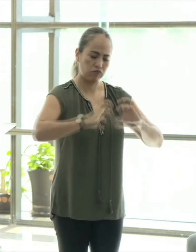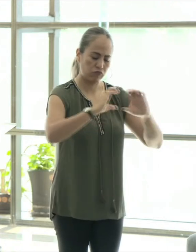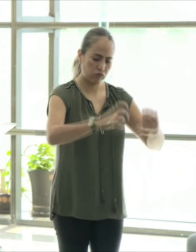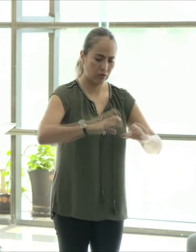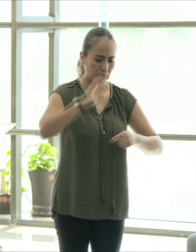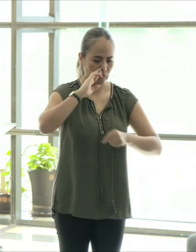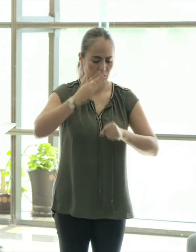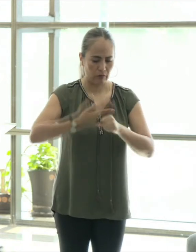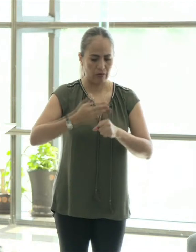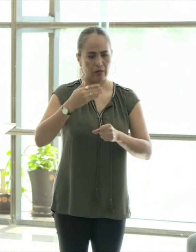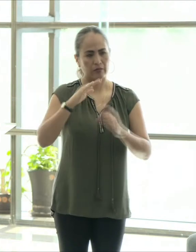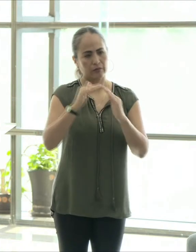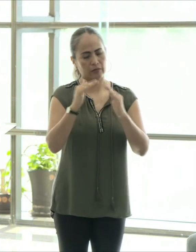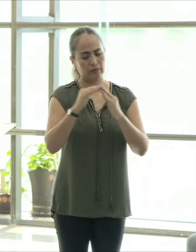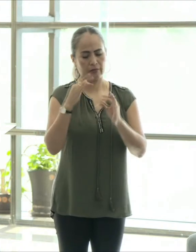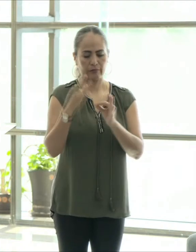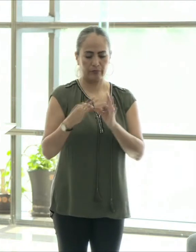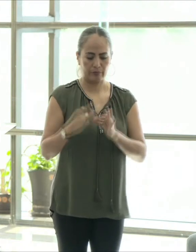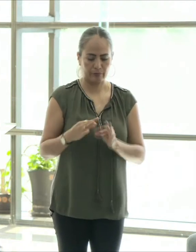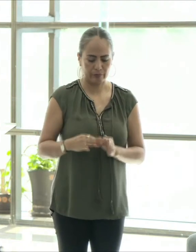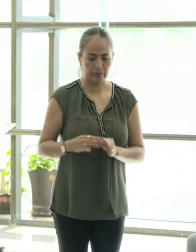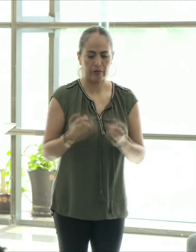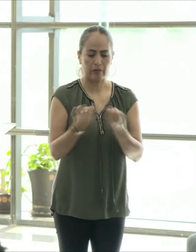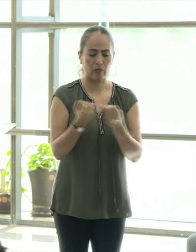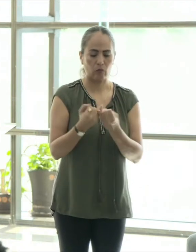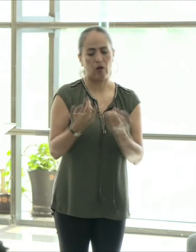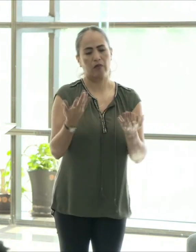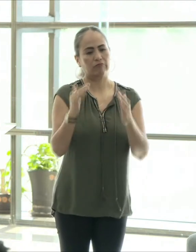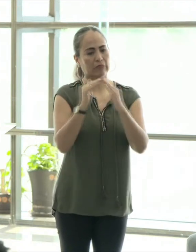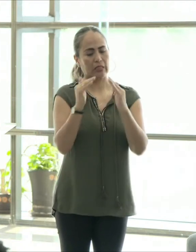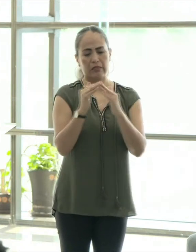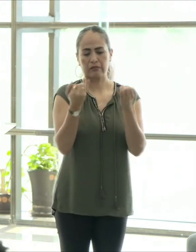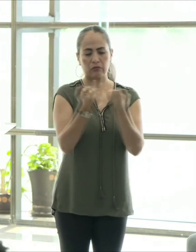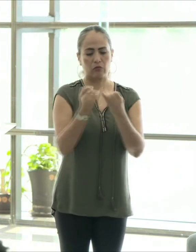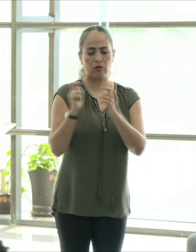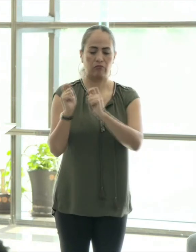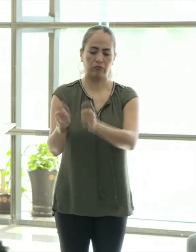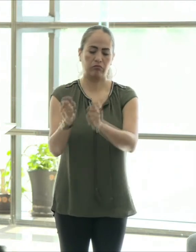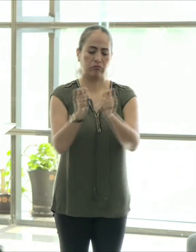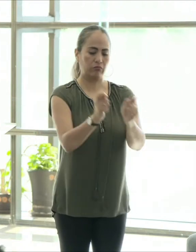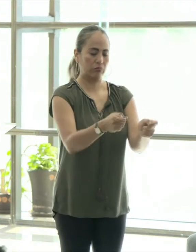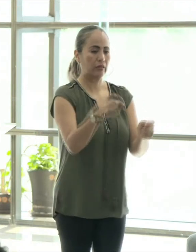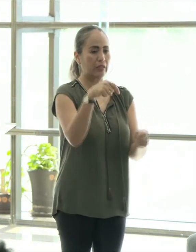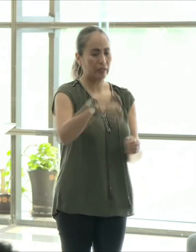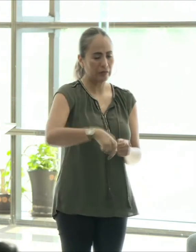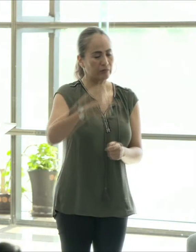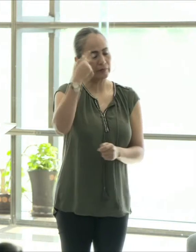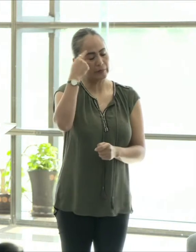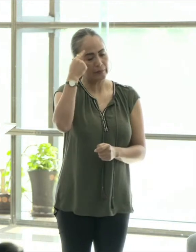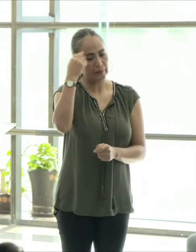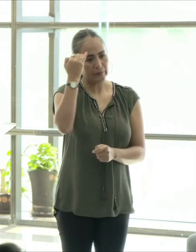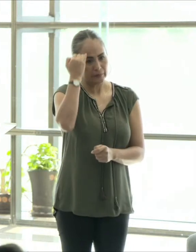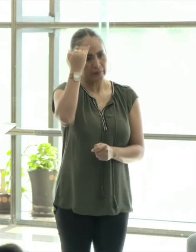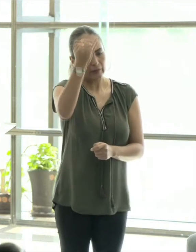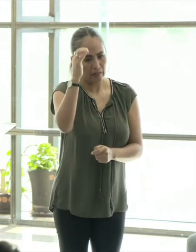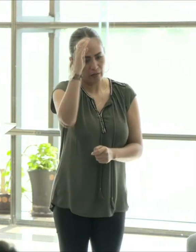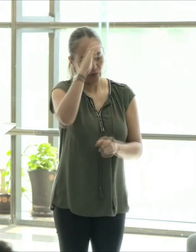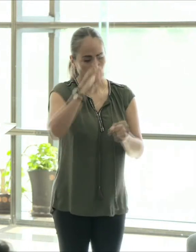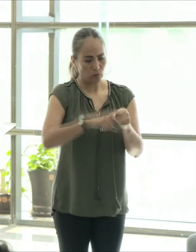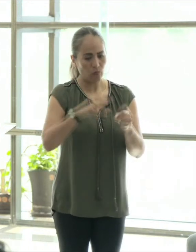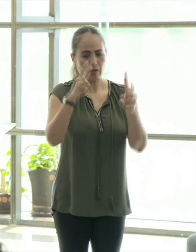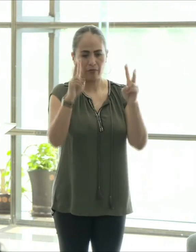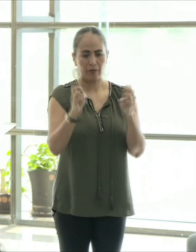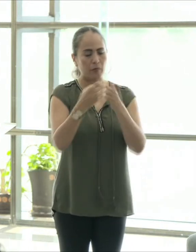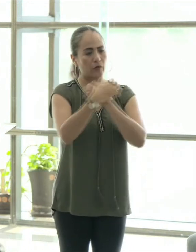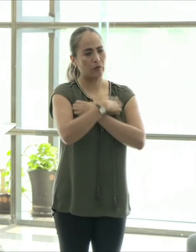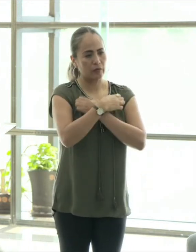mucho y la redistribución de roles en casa en algo que tenemos que seguir trabajando en la cultura obviamente en los temas de Educación y